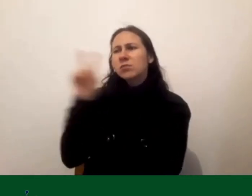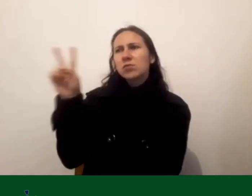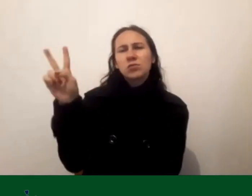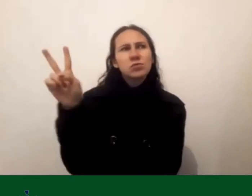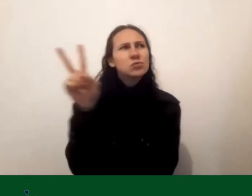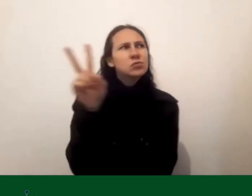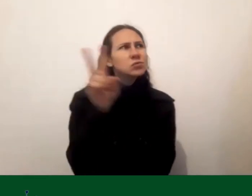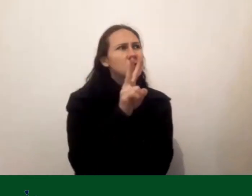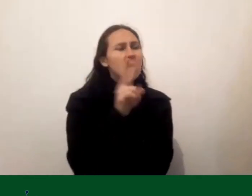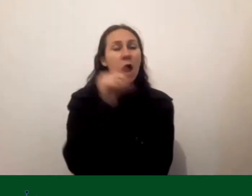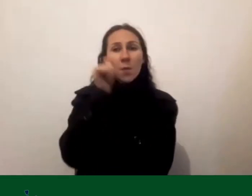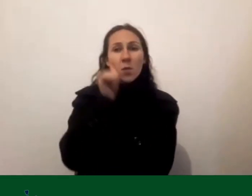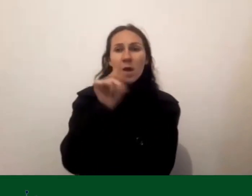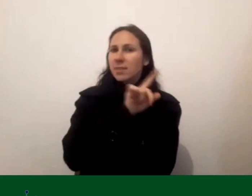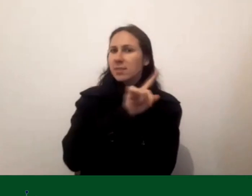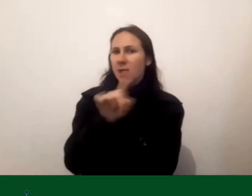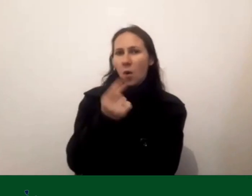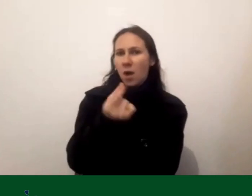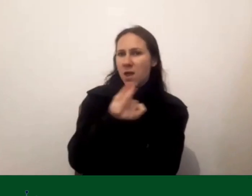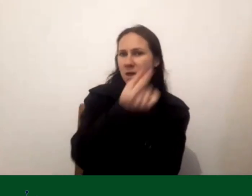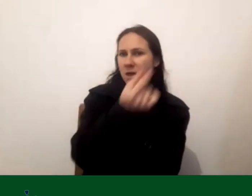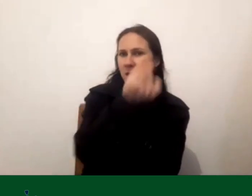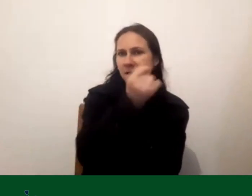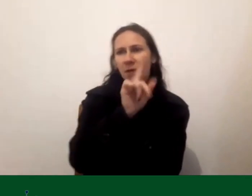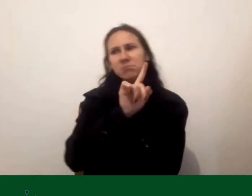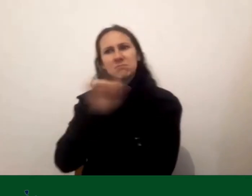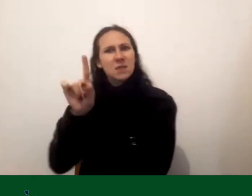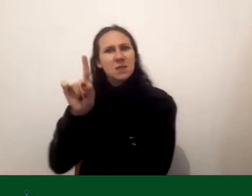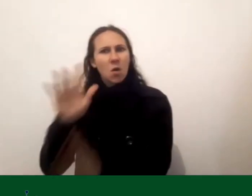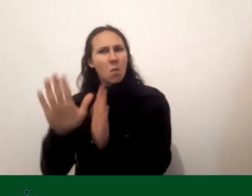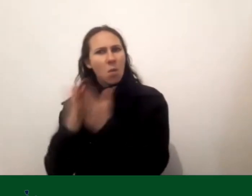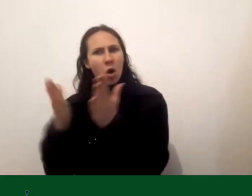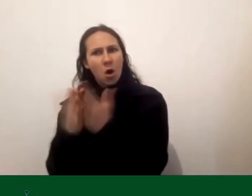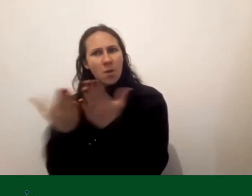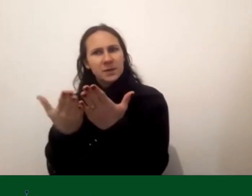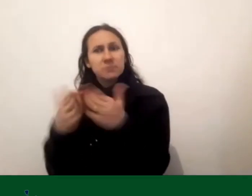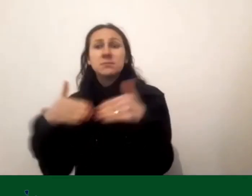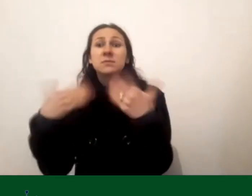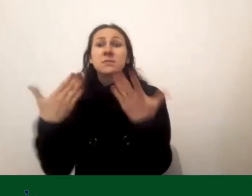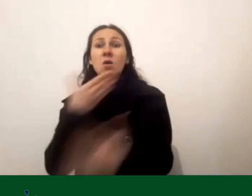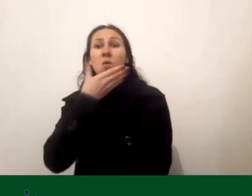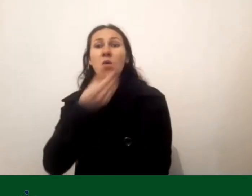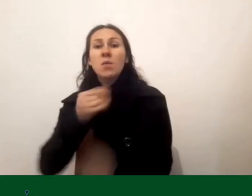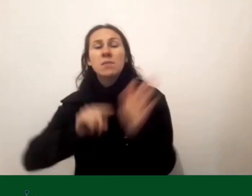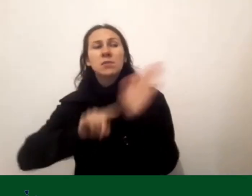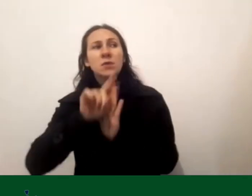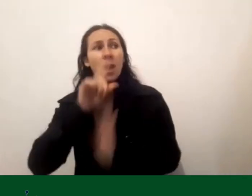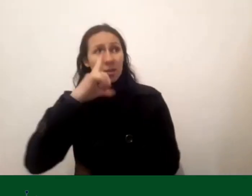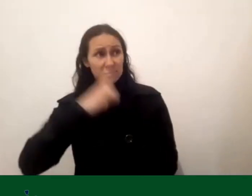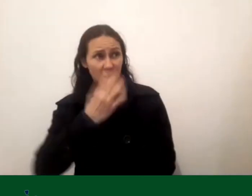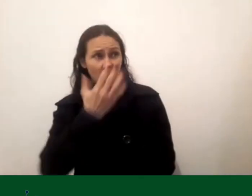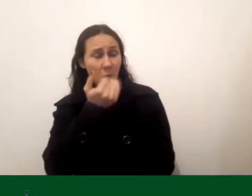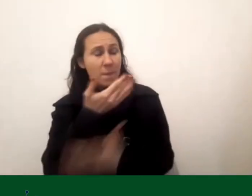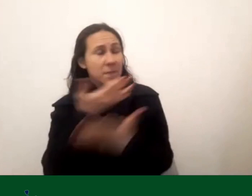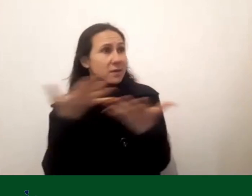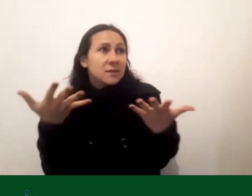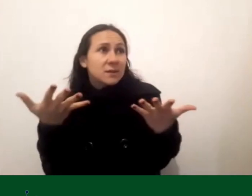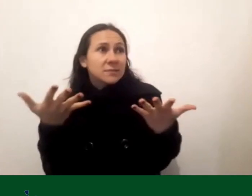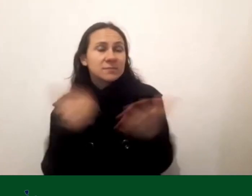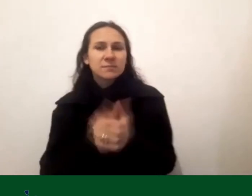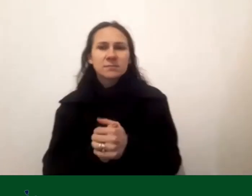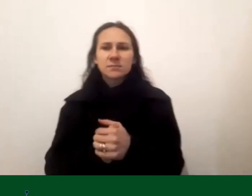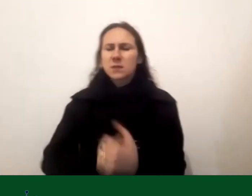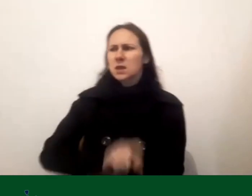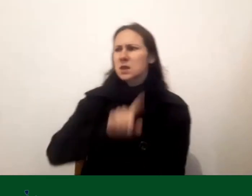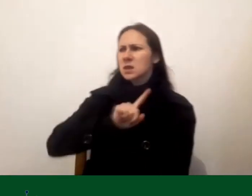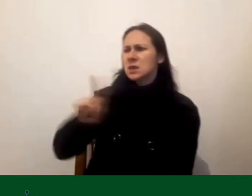mas também não era pobre. E depois de um tempo ele pediu: "Tem alguma coisa para comer?" "Não tenho